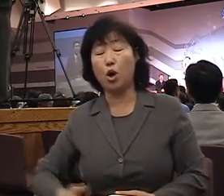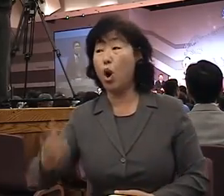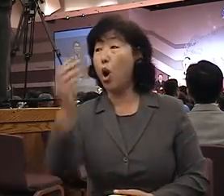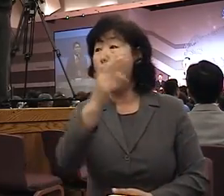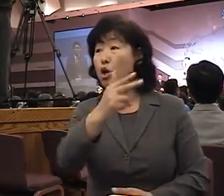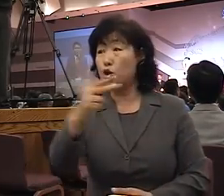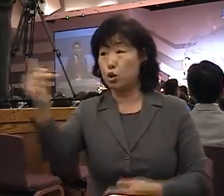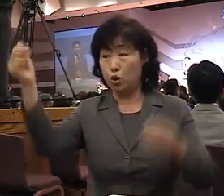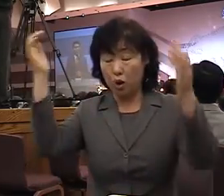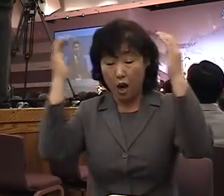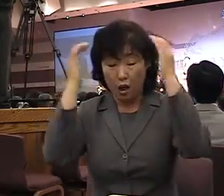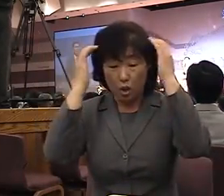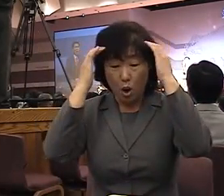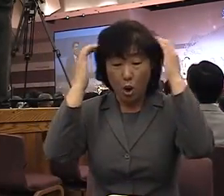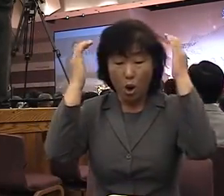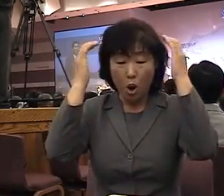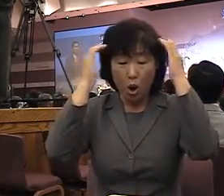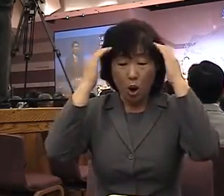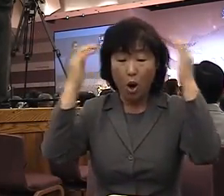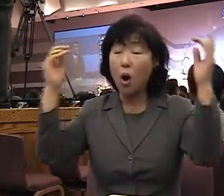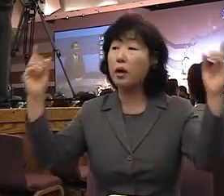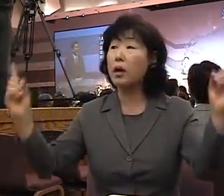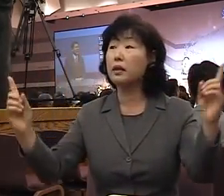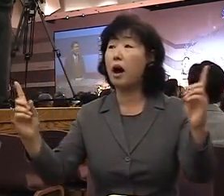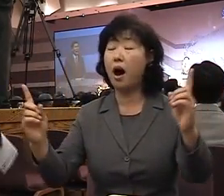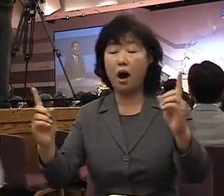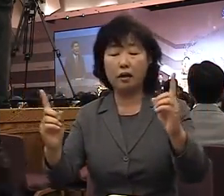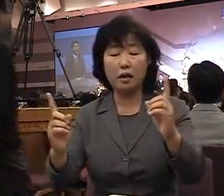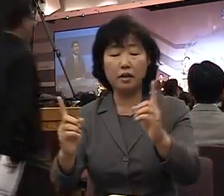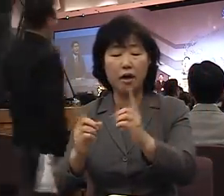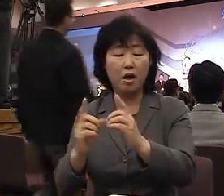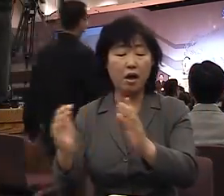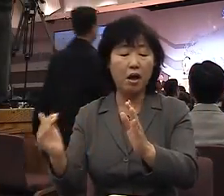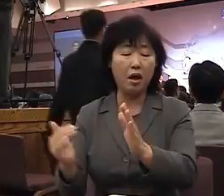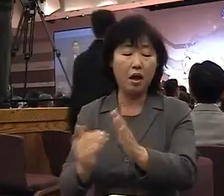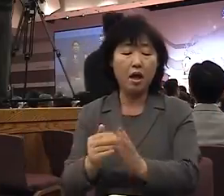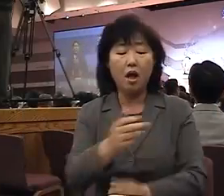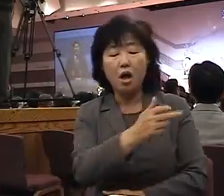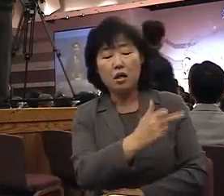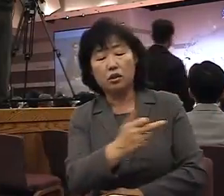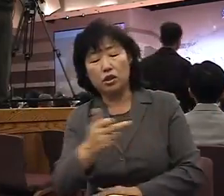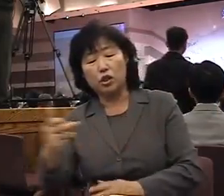주시어 주가 원한다니